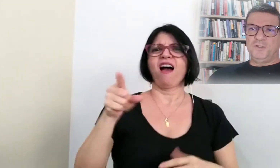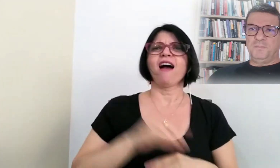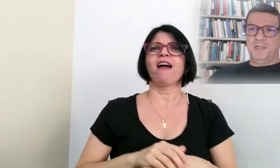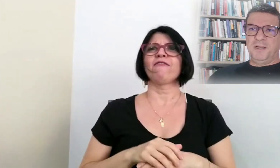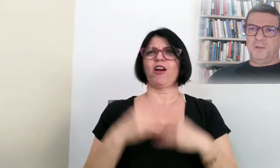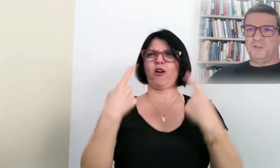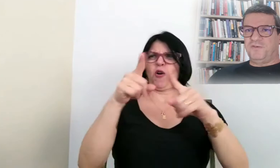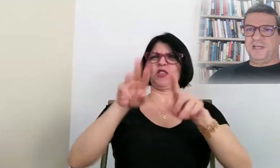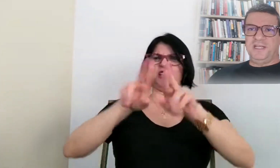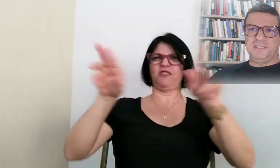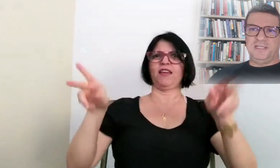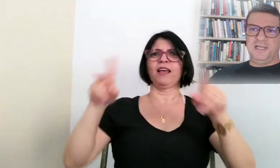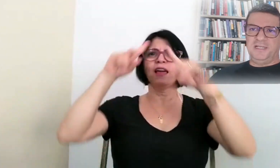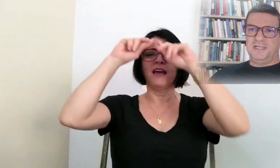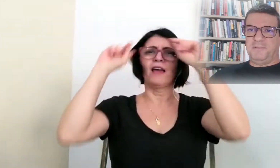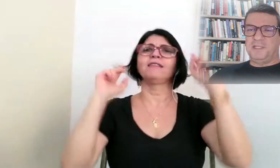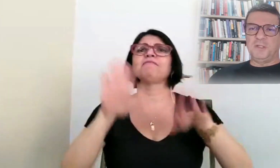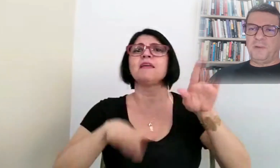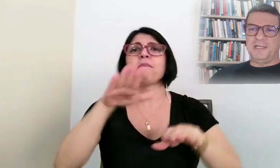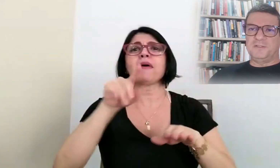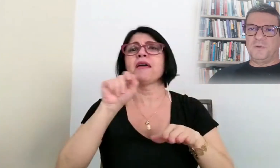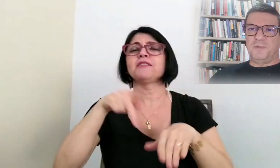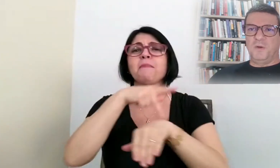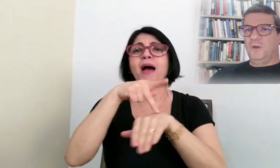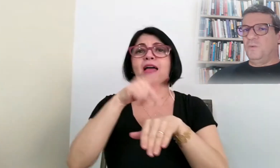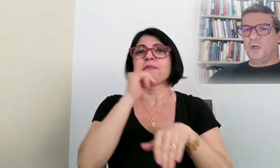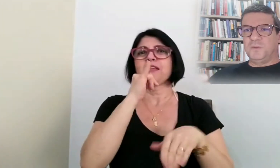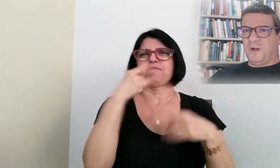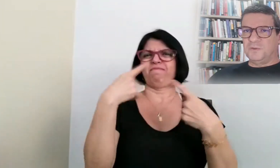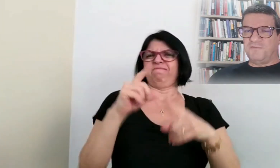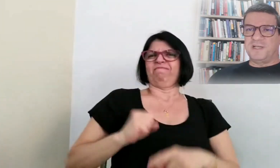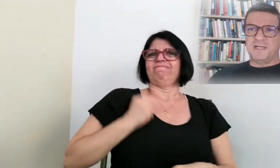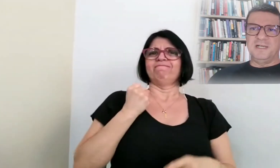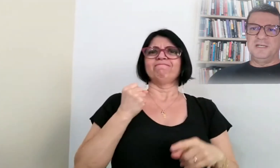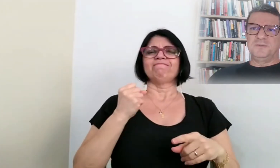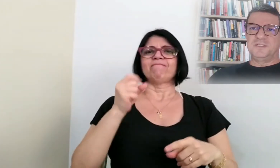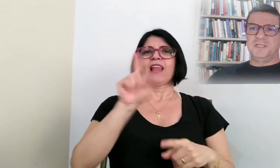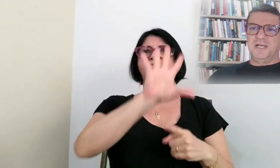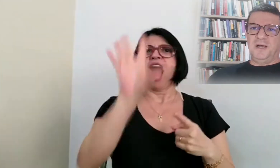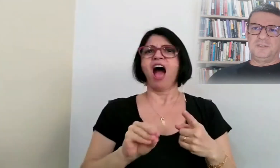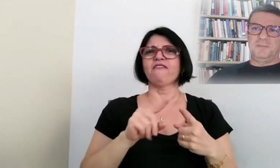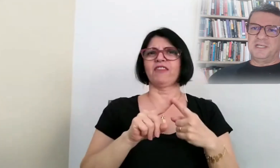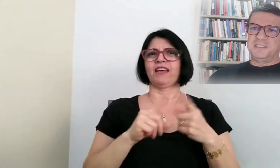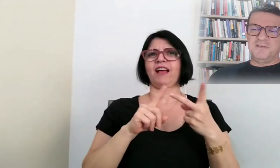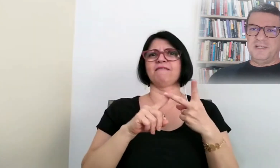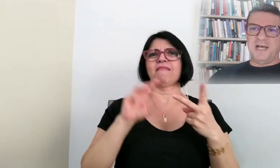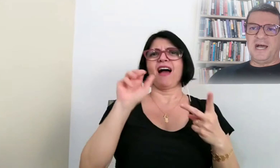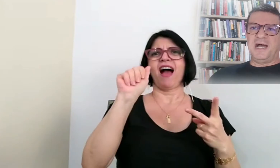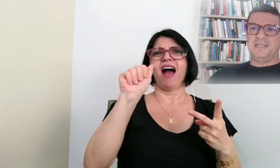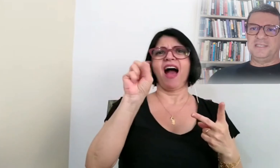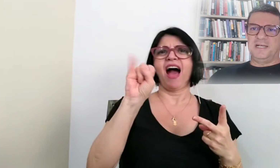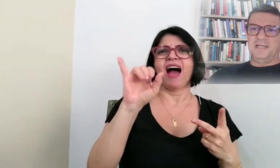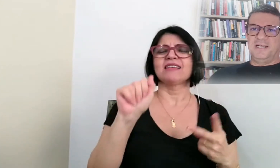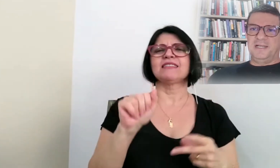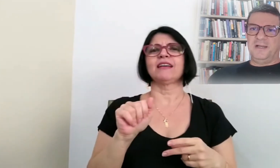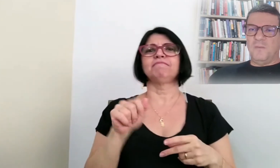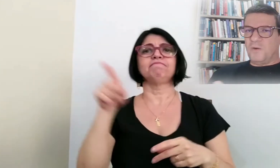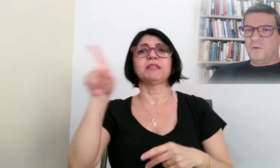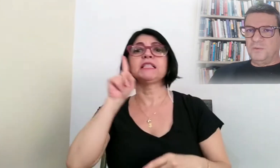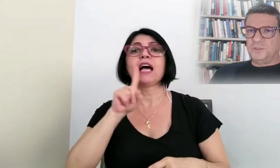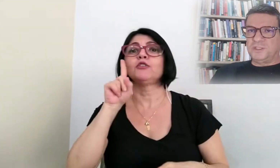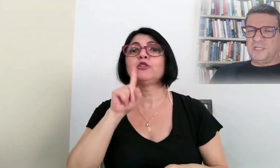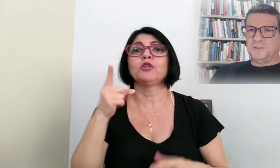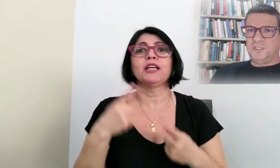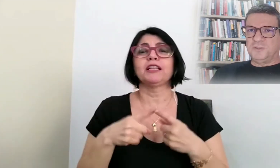o ódio pelo diferente, dependendo do país europeu, o ódio aos africanos, aos imigrantes que vêm da Ásia,